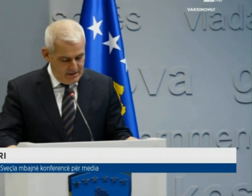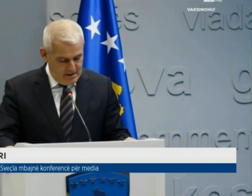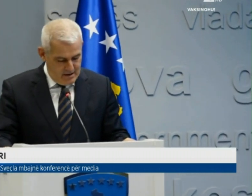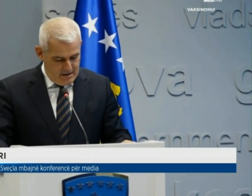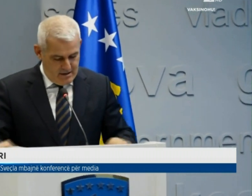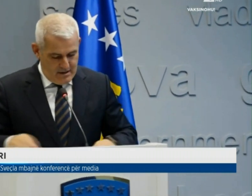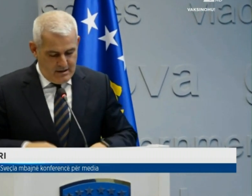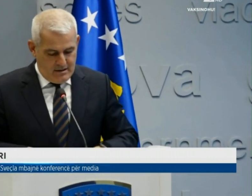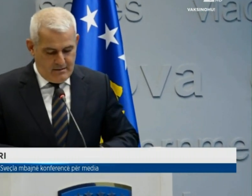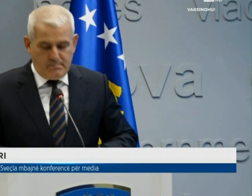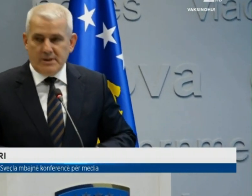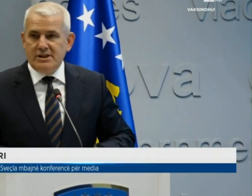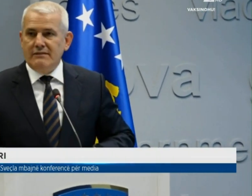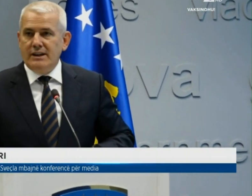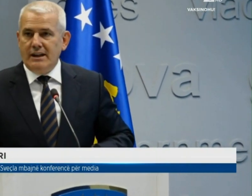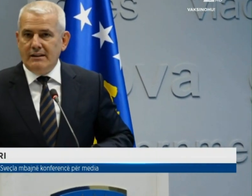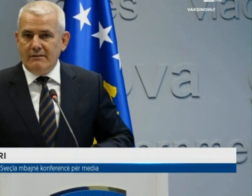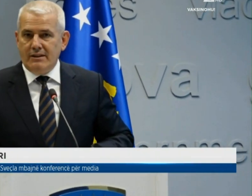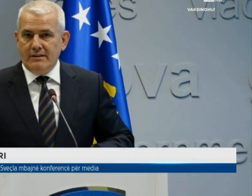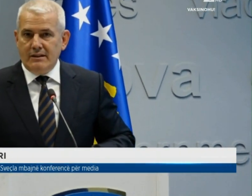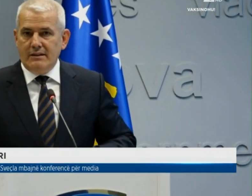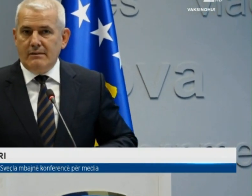regjistrimit